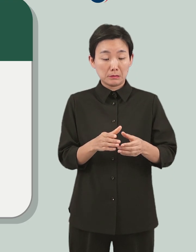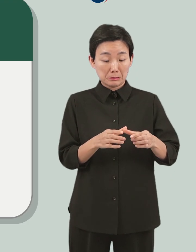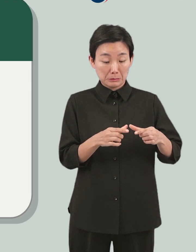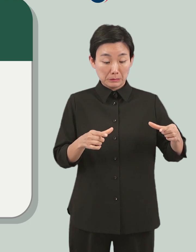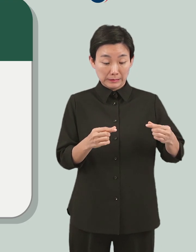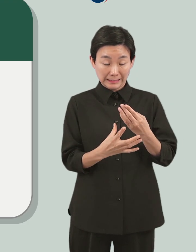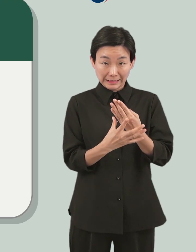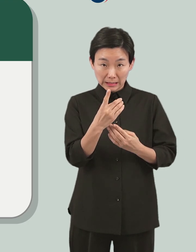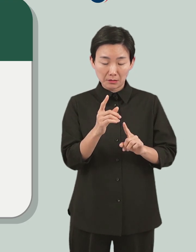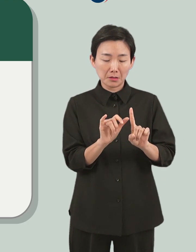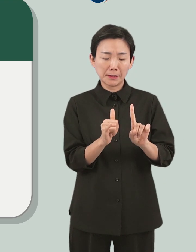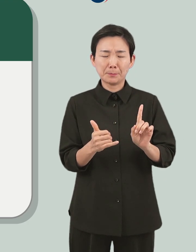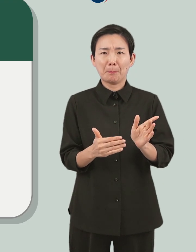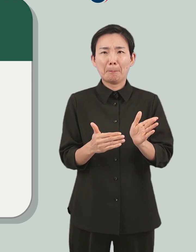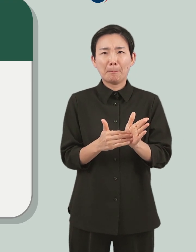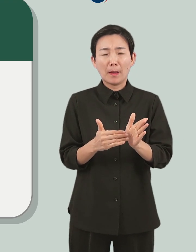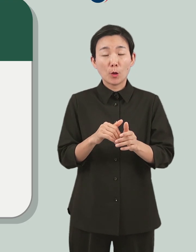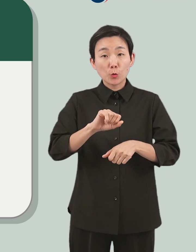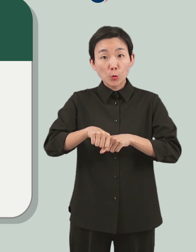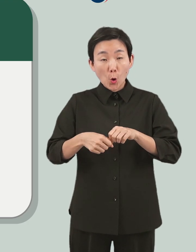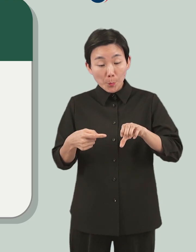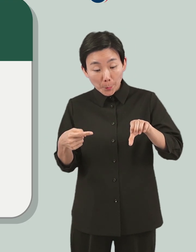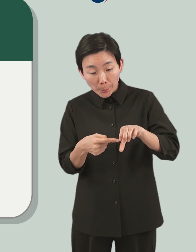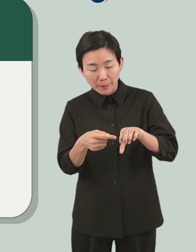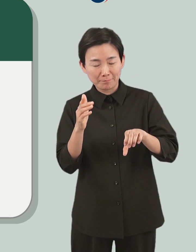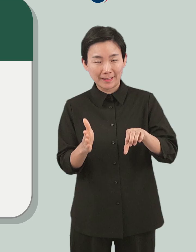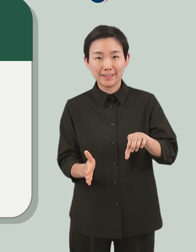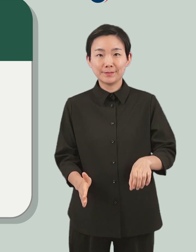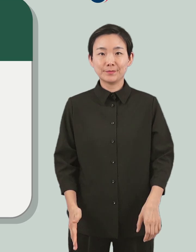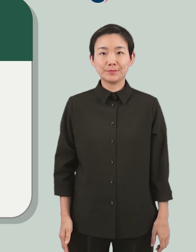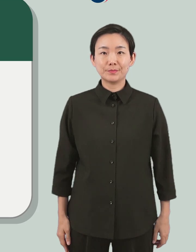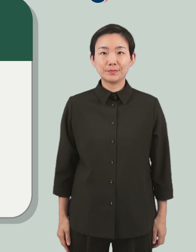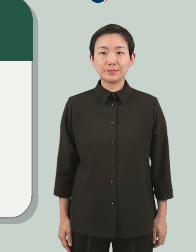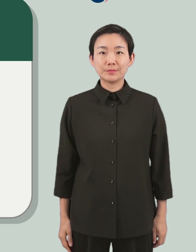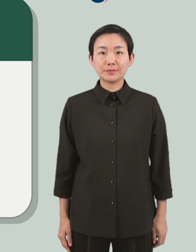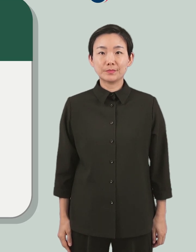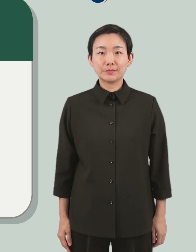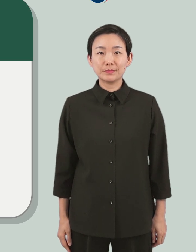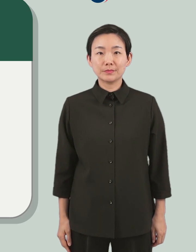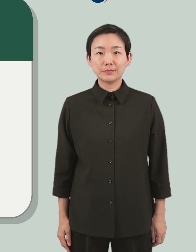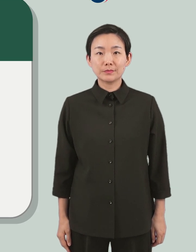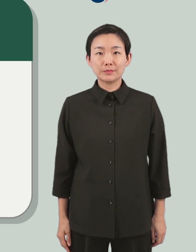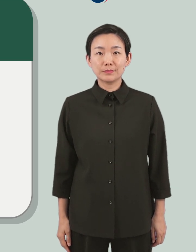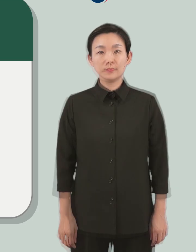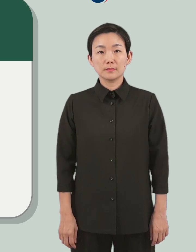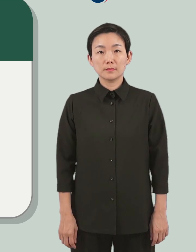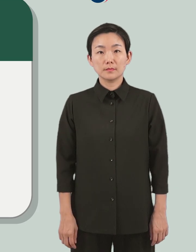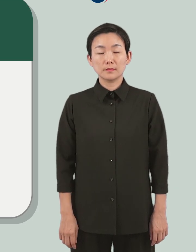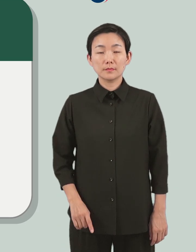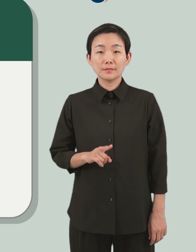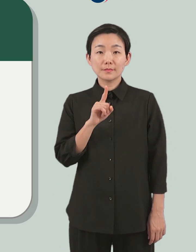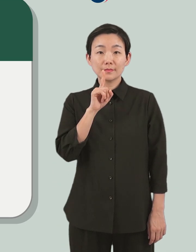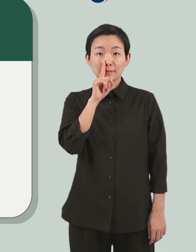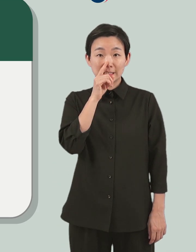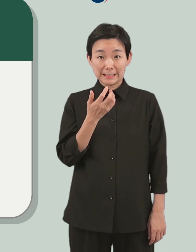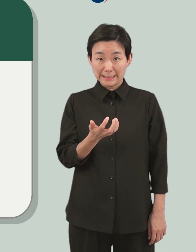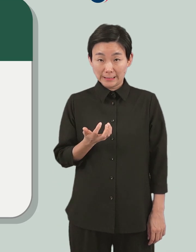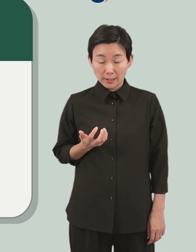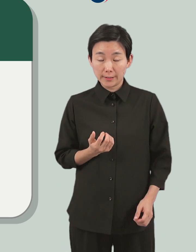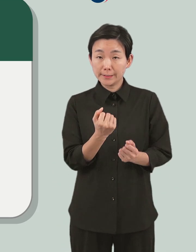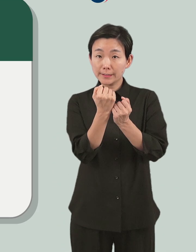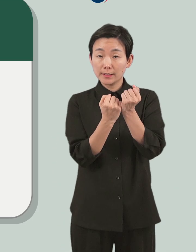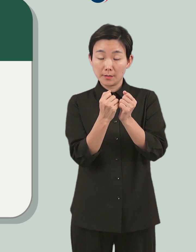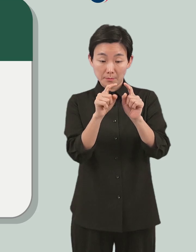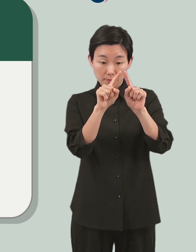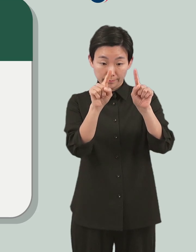일회용으로 재사용하지 않으며 한 개 제품은 한 명의 사용자만 사용할 수 있습니다. 동물에게는 사용하지